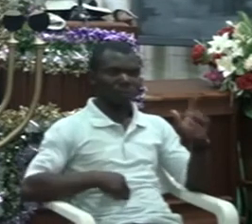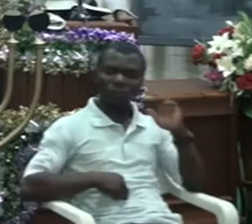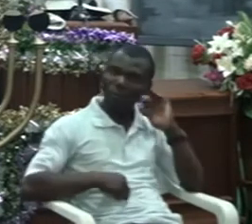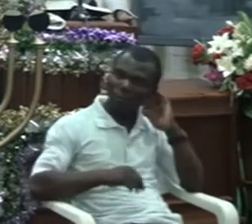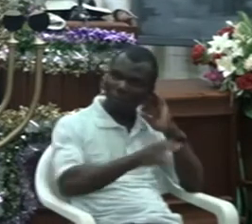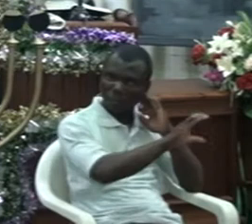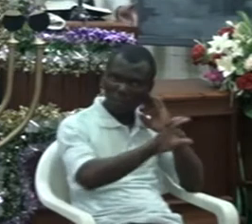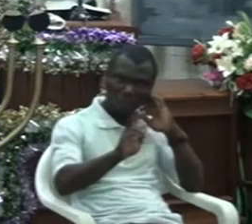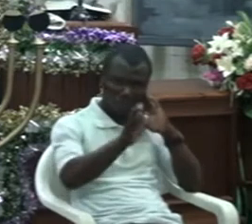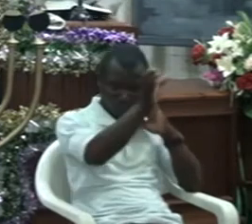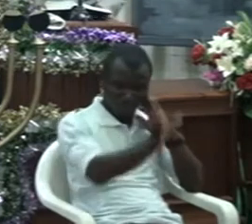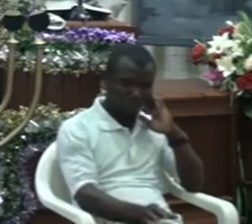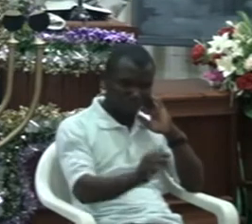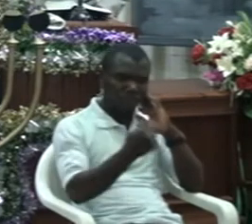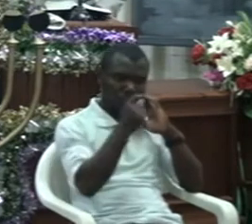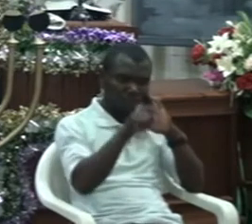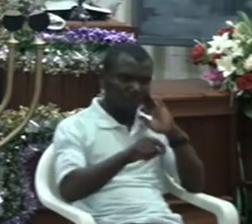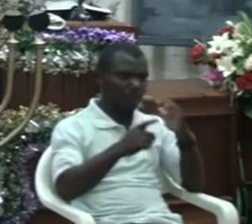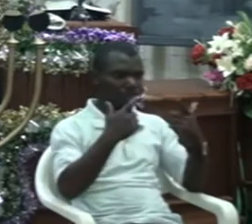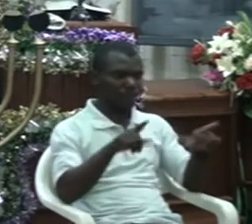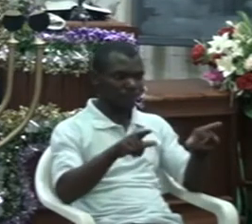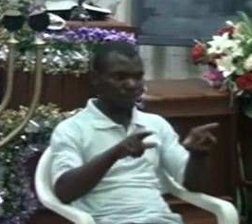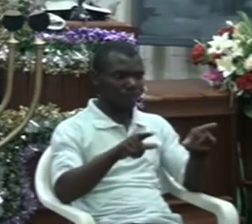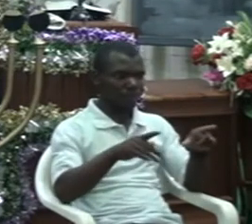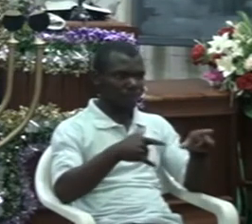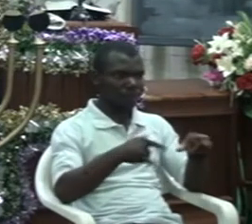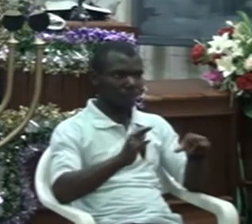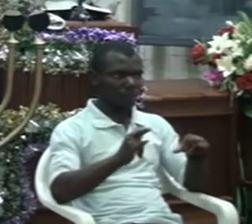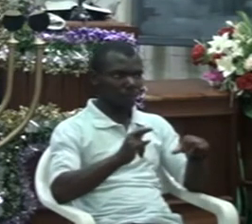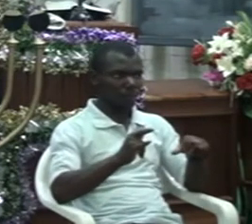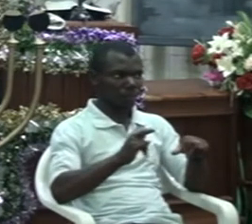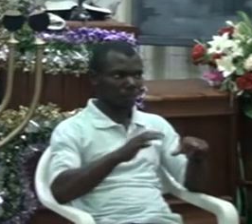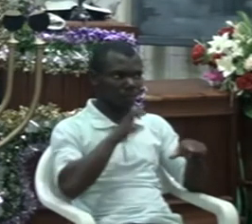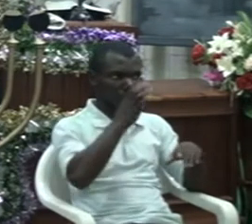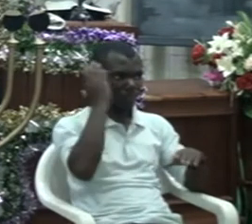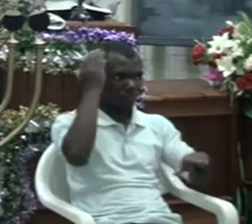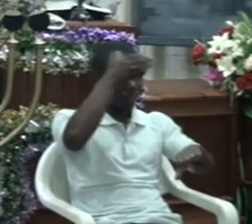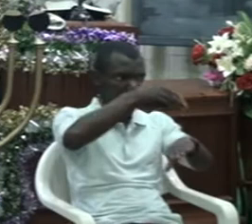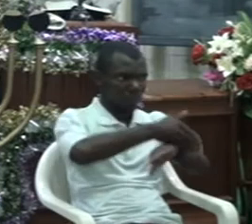Inasema hivi. Hata itakuwa wakati walipokwisha kuvuka,